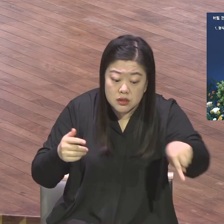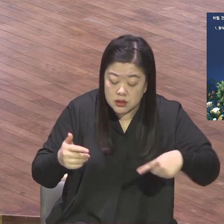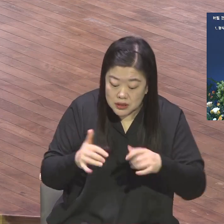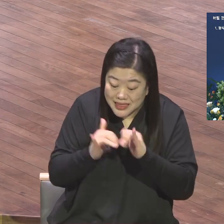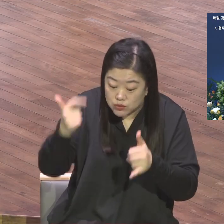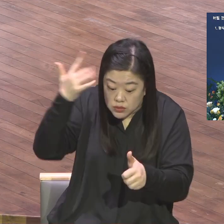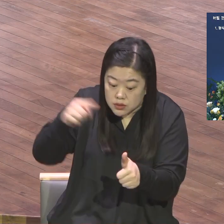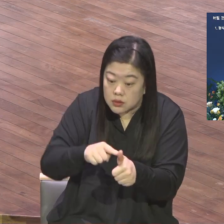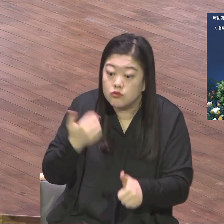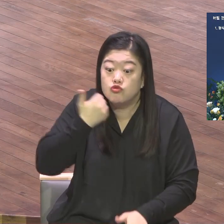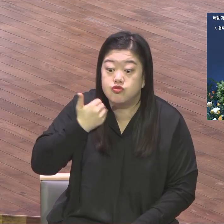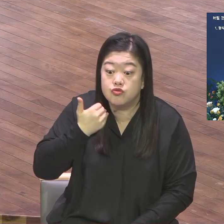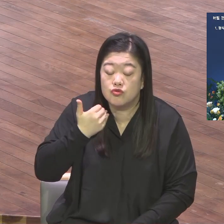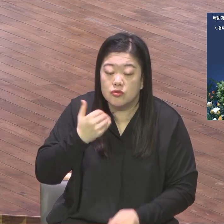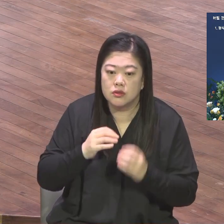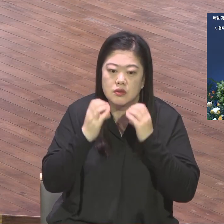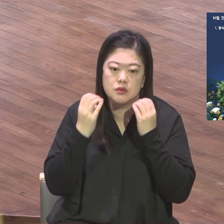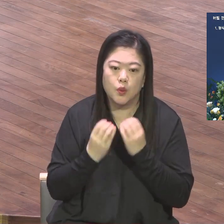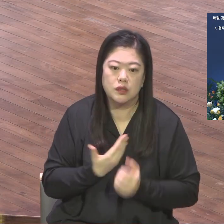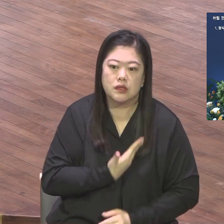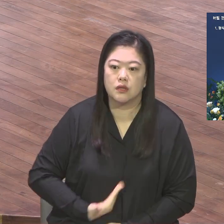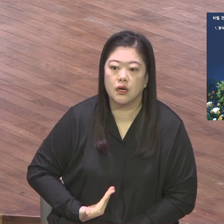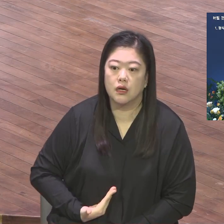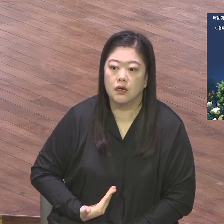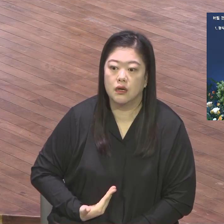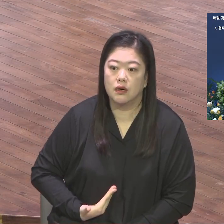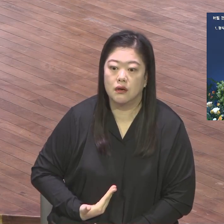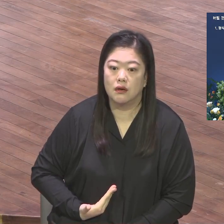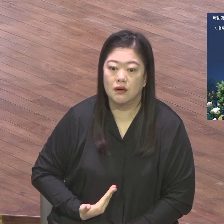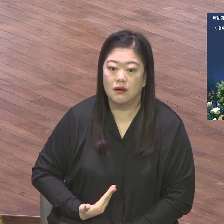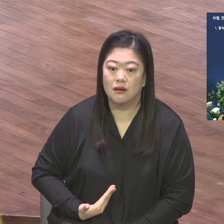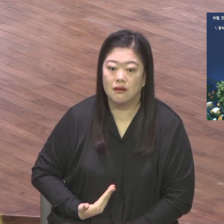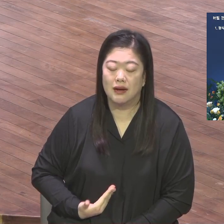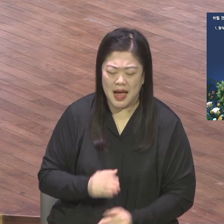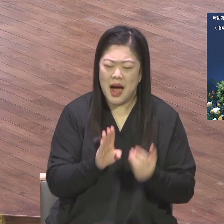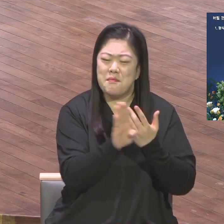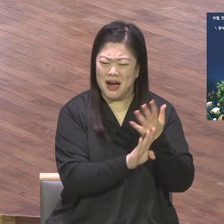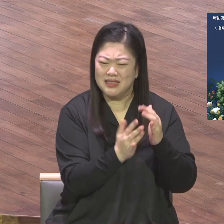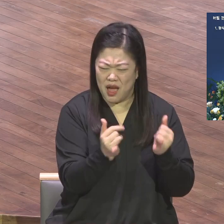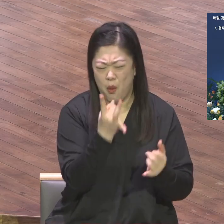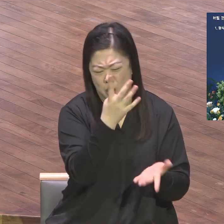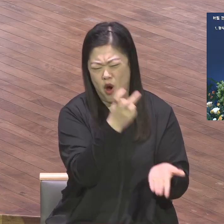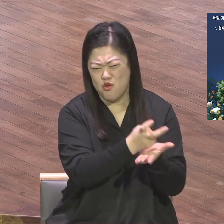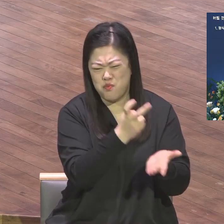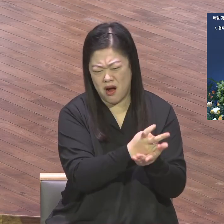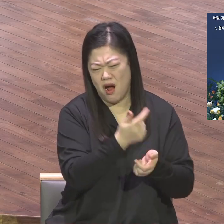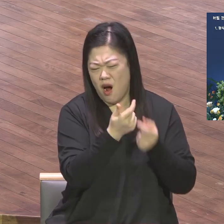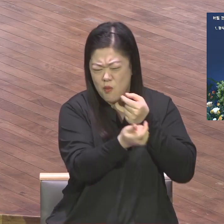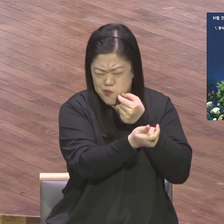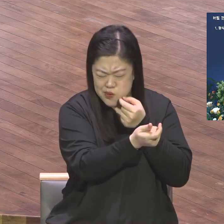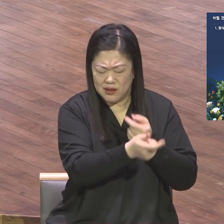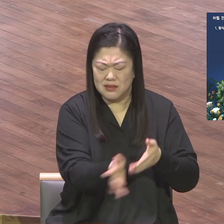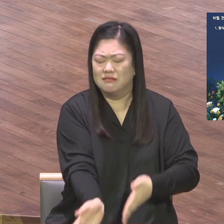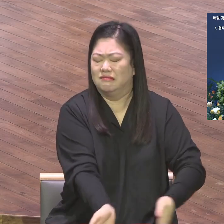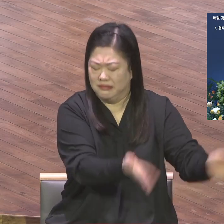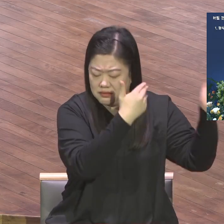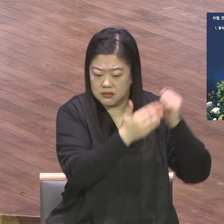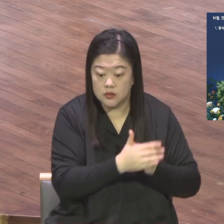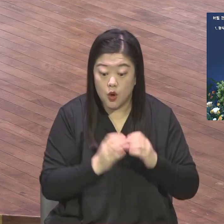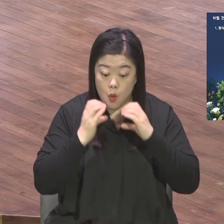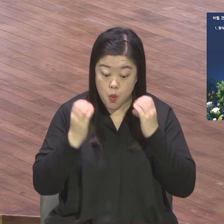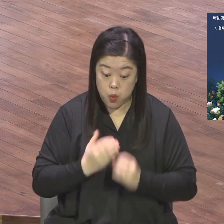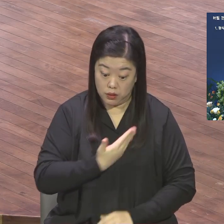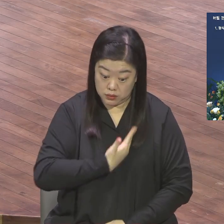제자들이에요. 세례요한의 제자. 자, 바리새인들은 그렇다 치더라도 세례요한의